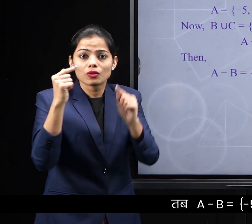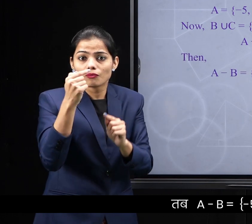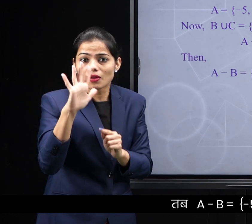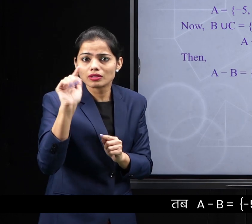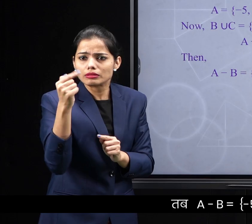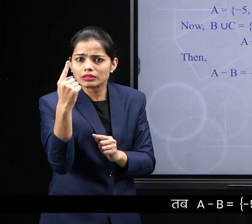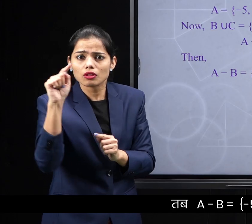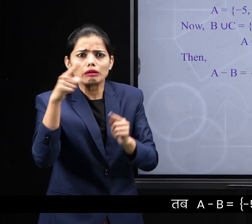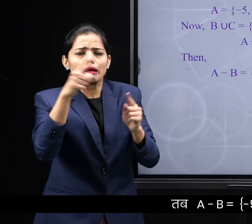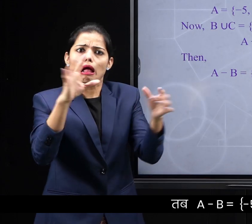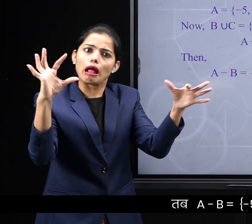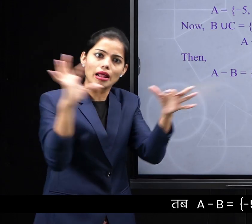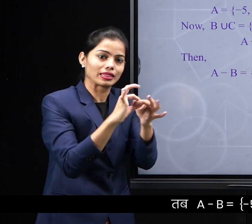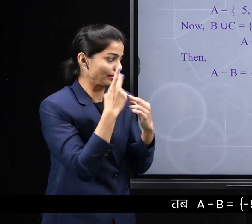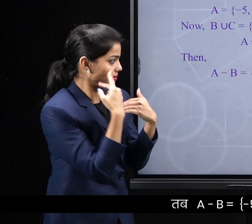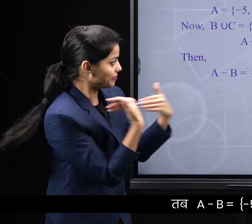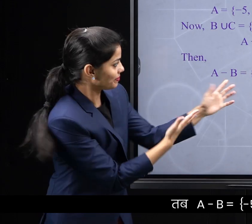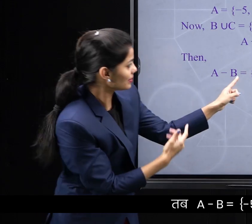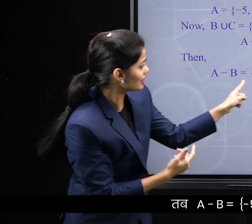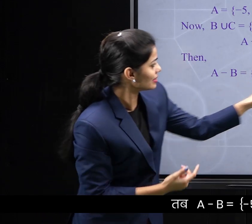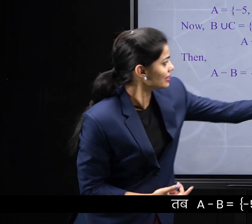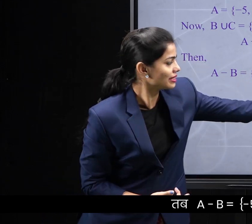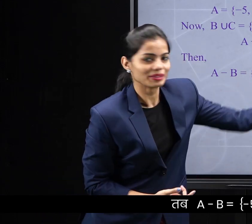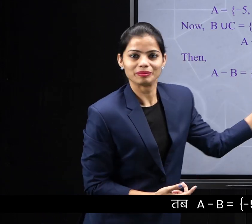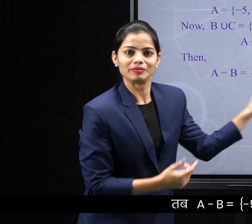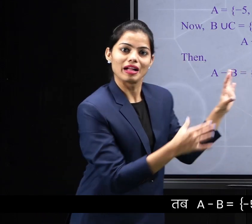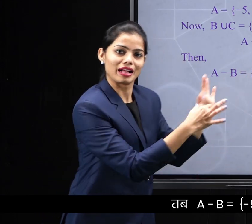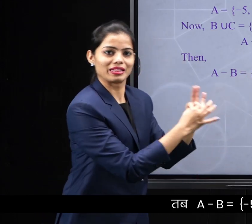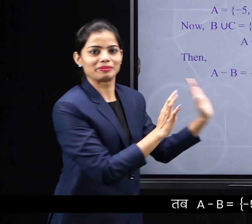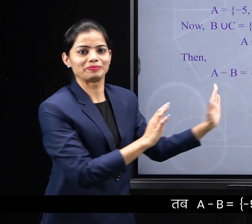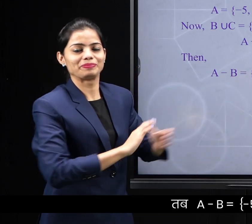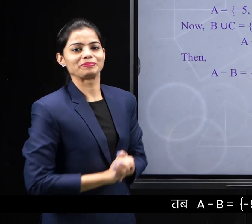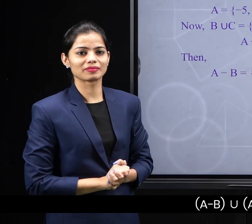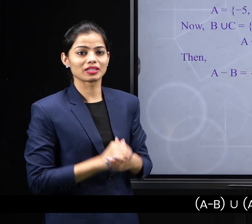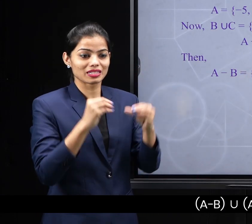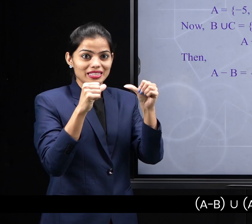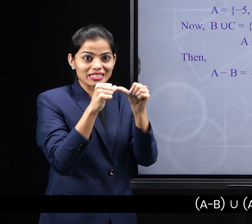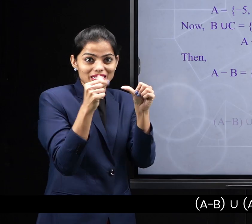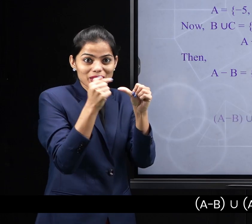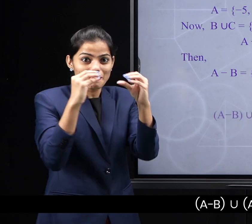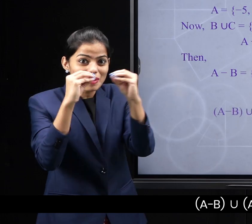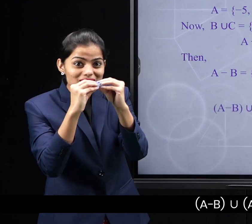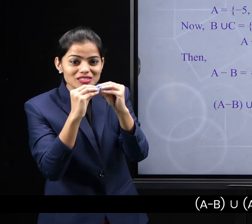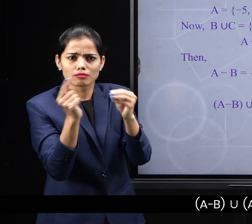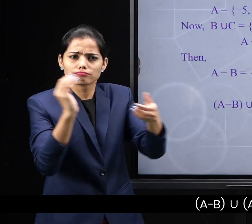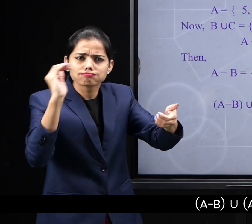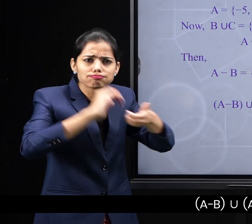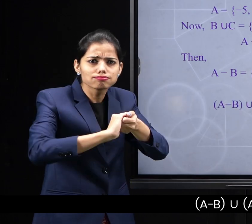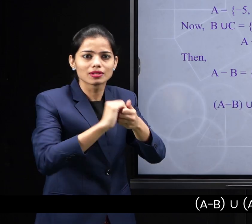is equals to -5, 1 और 3 हैं। A minus B union A minus C